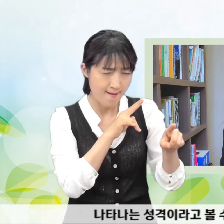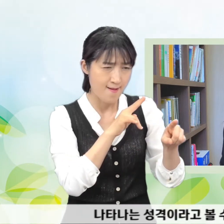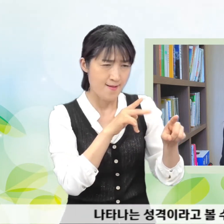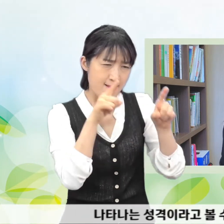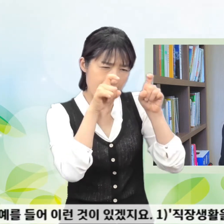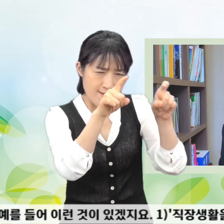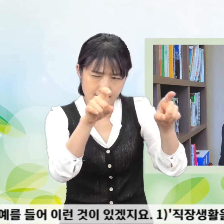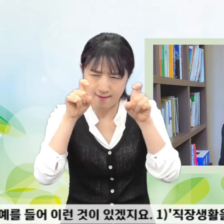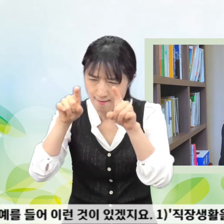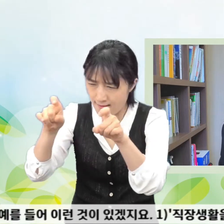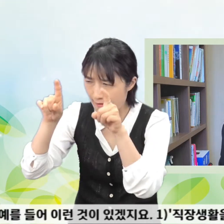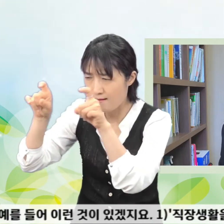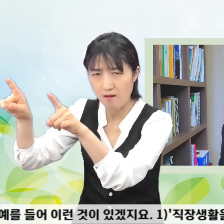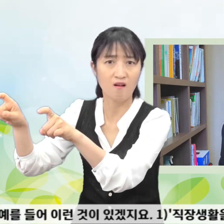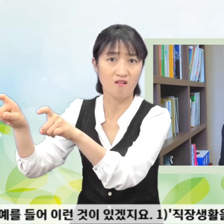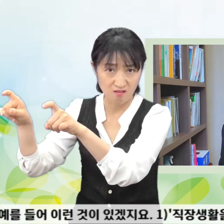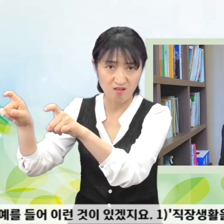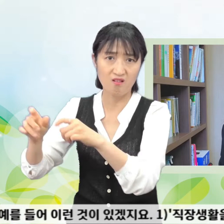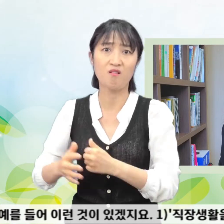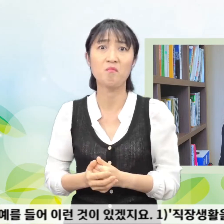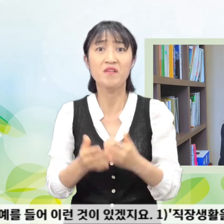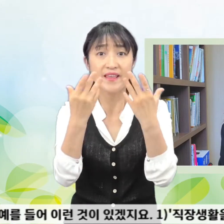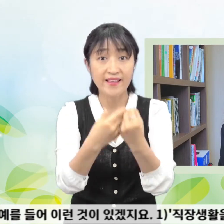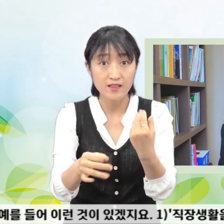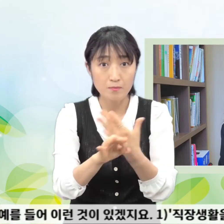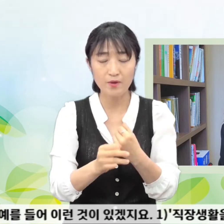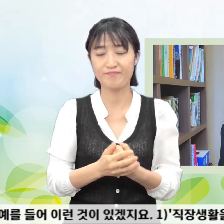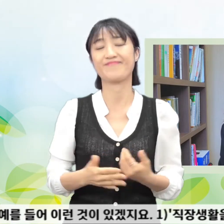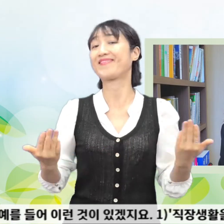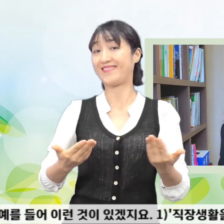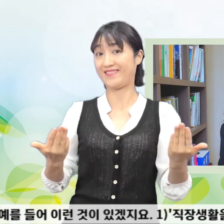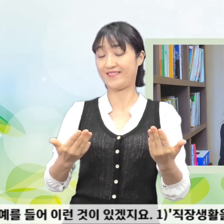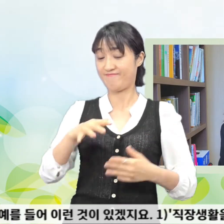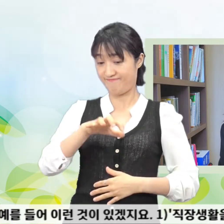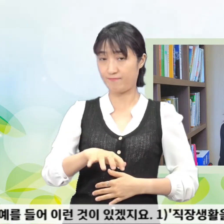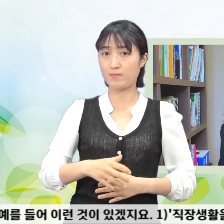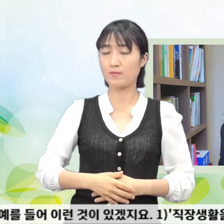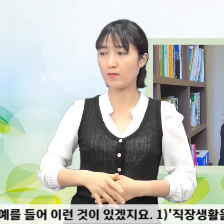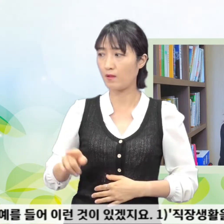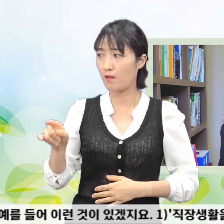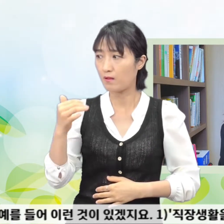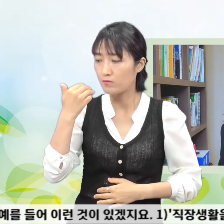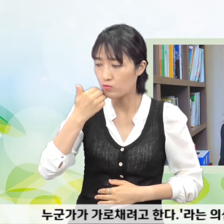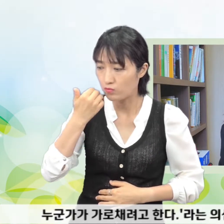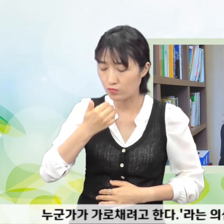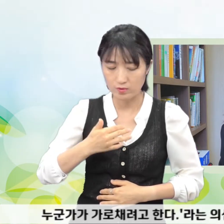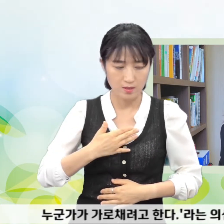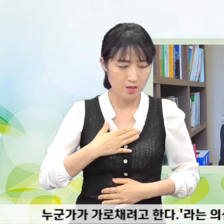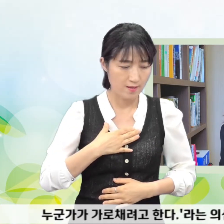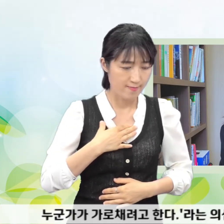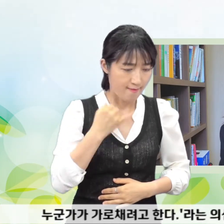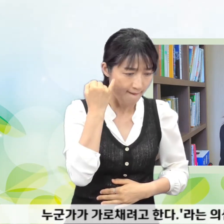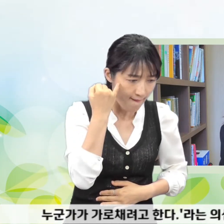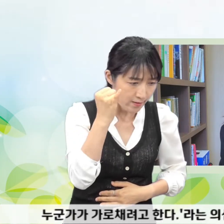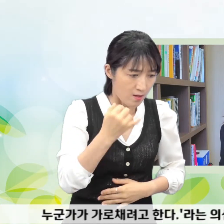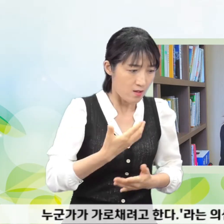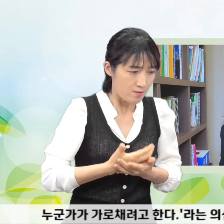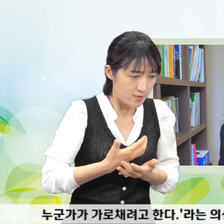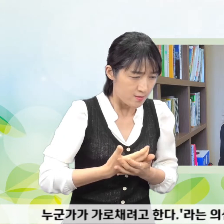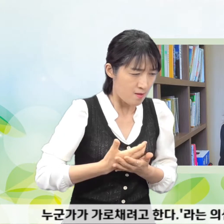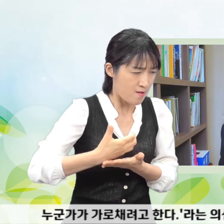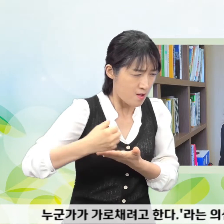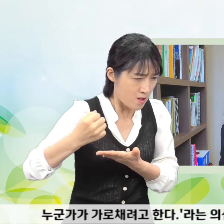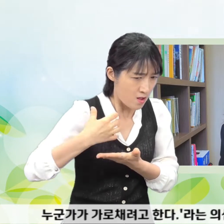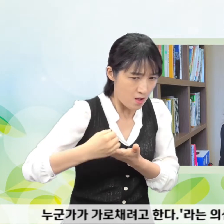수가 있는데요. 예를 들어서 이런 게 있겠죠. 직장 생활을 하는데 내 업적을 자꾸만 누군가가 가로채려고